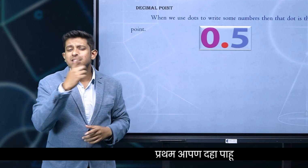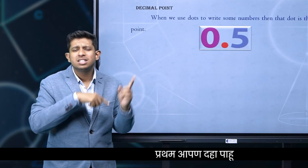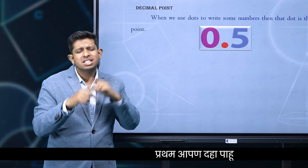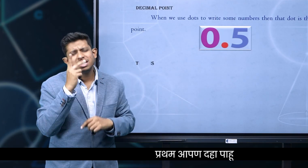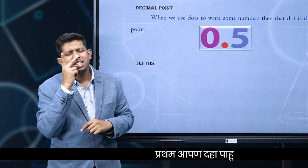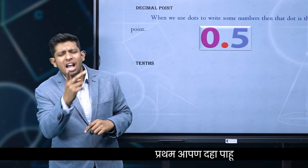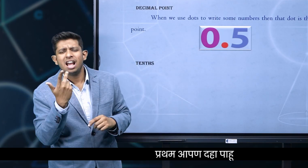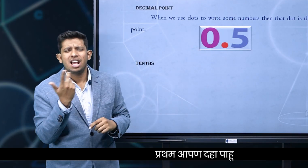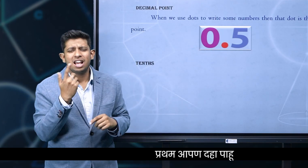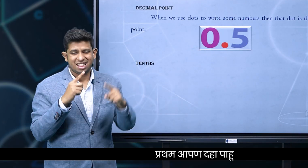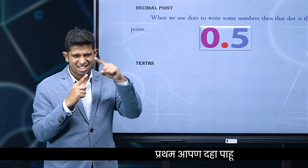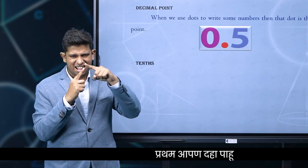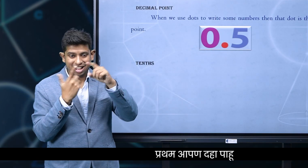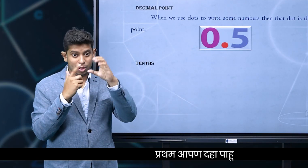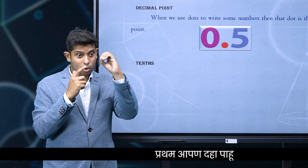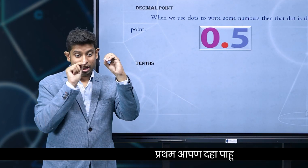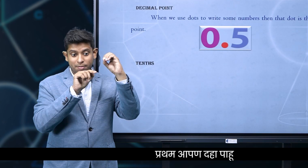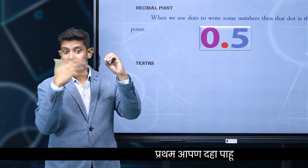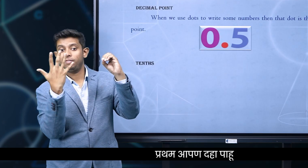प्रथम आपण 10 पाहू.